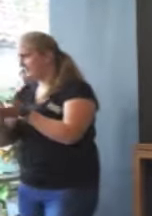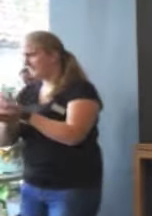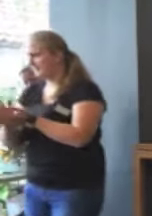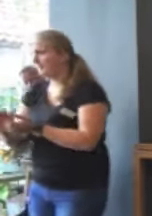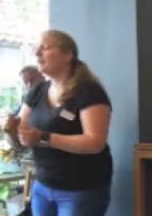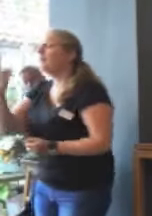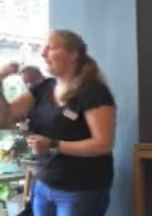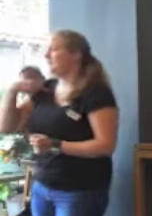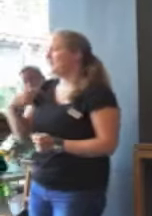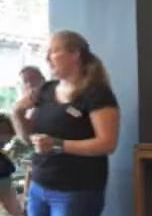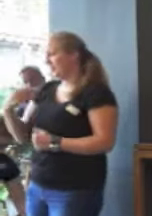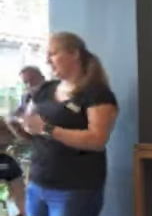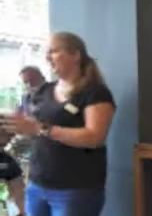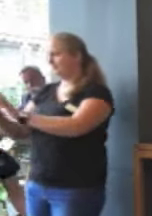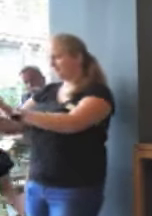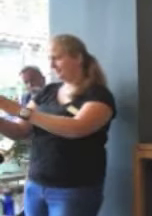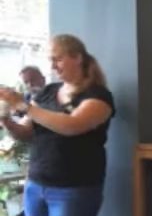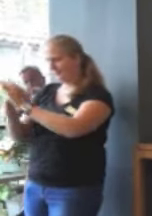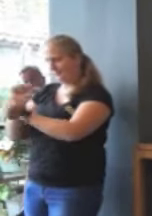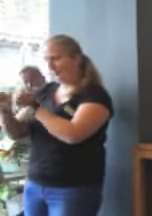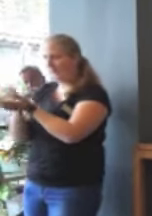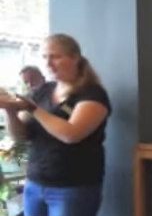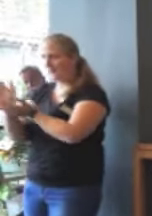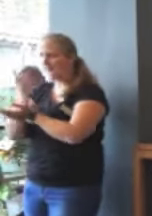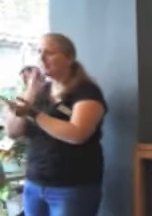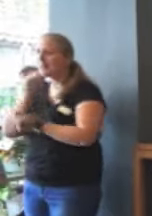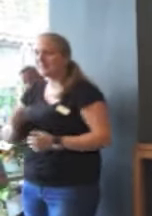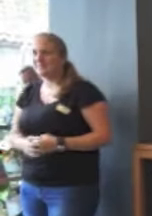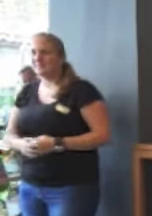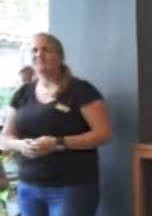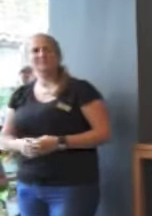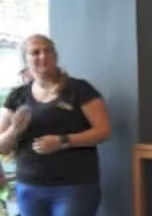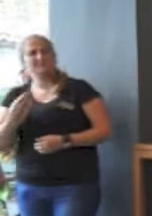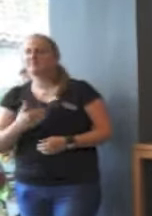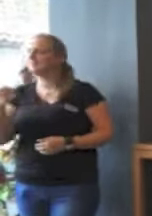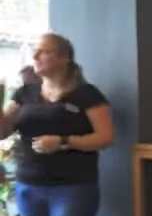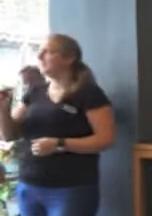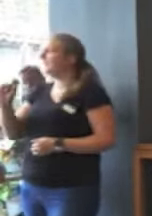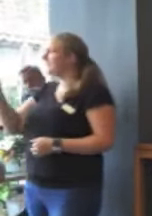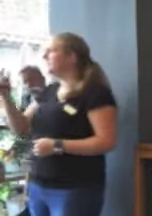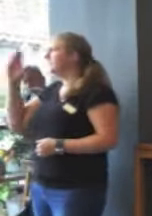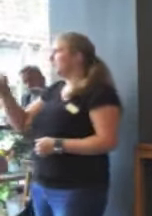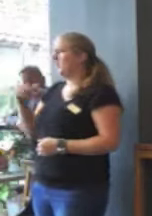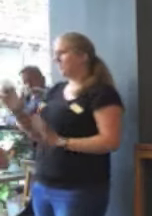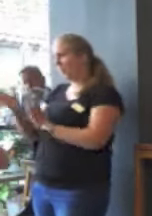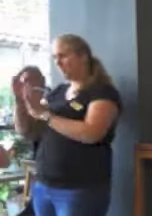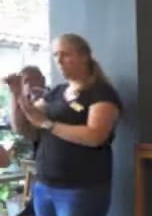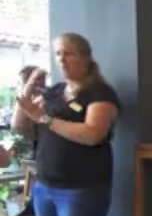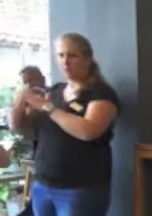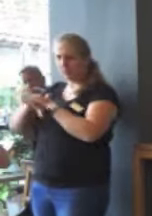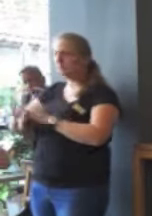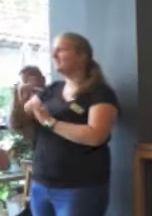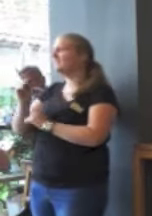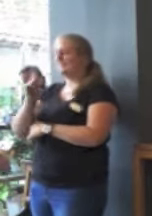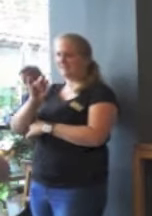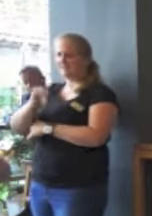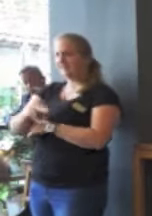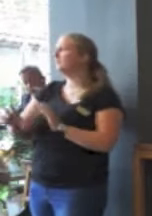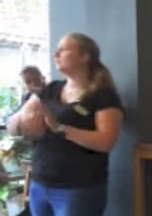får ni sluta prata. Ja, jag tänkte börja kort, bara ha en lite kort bakgrund och sen kommer Kerstin berätta